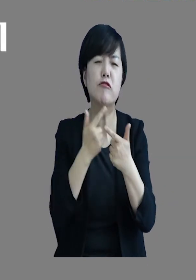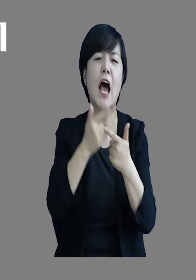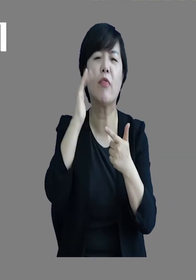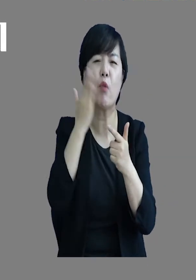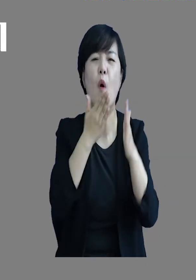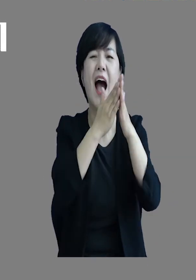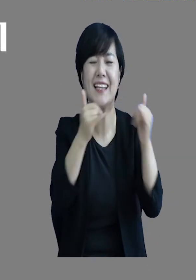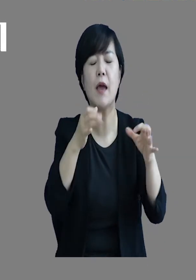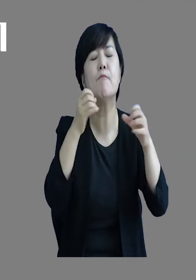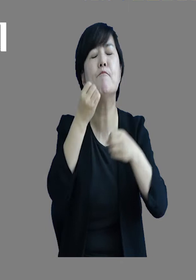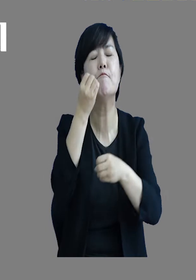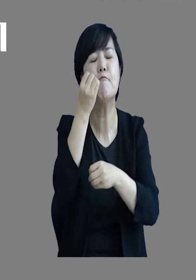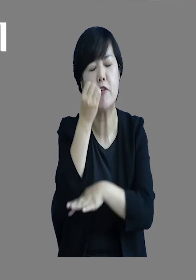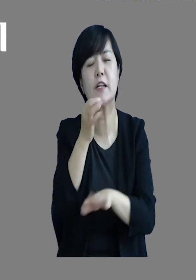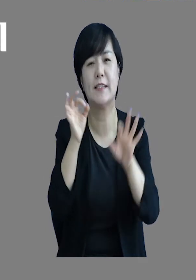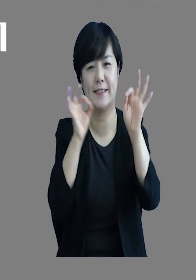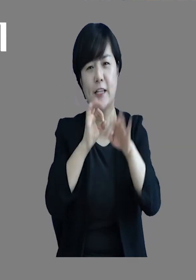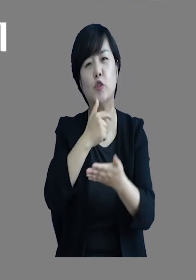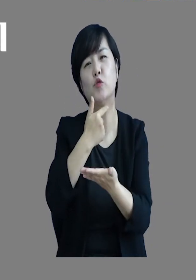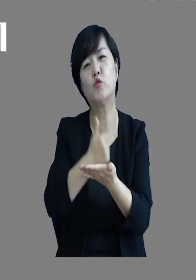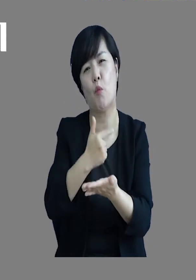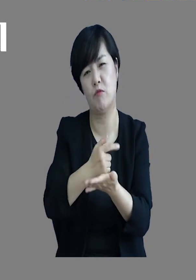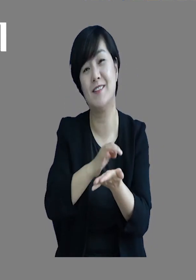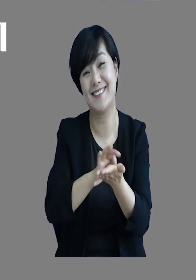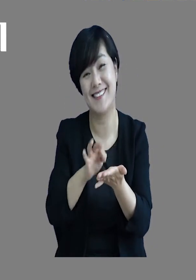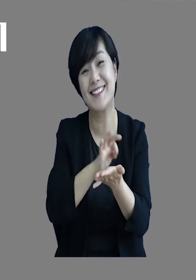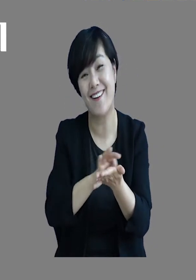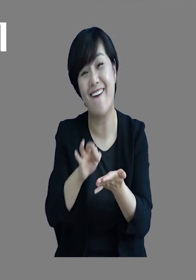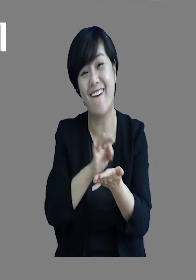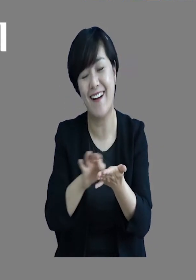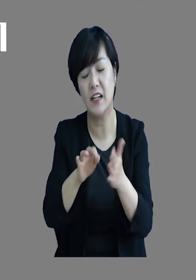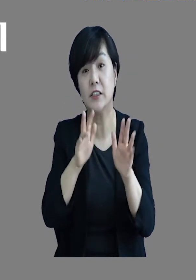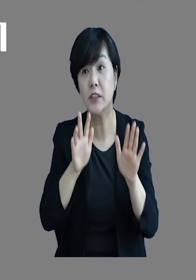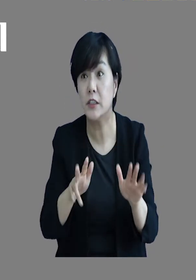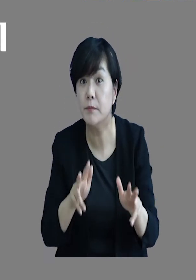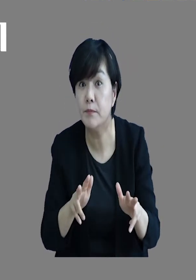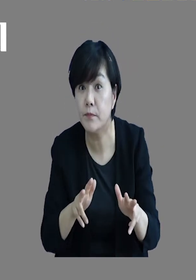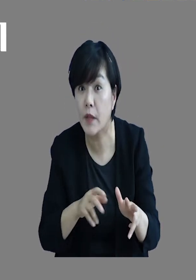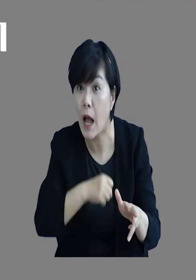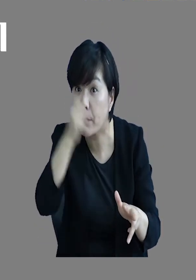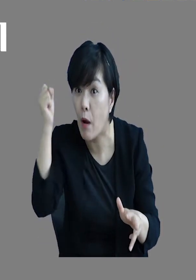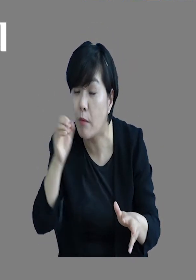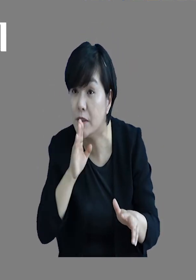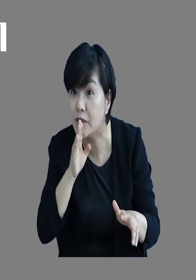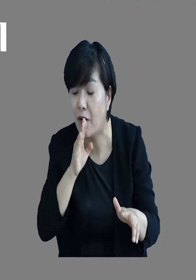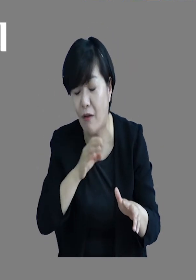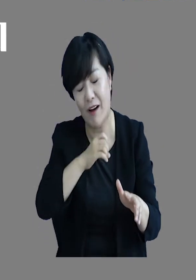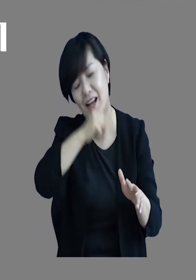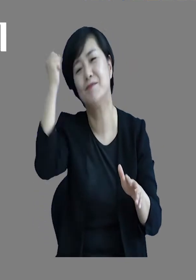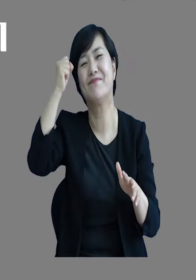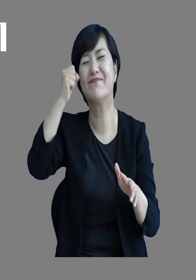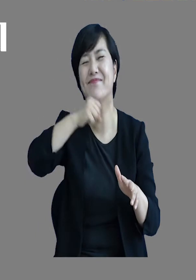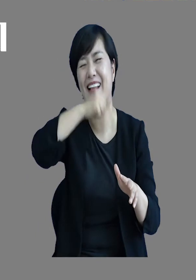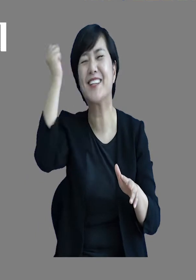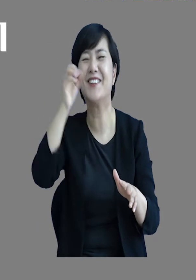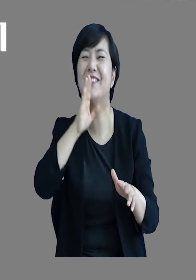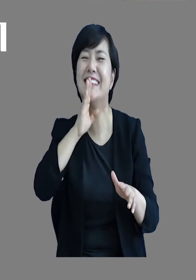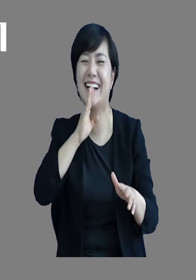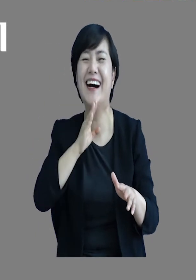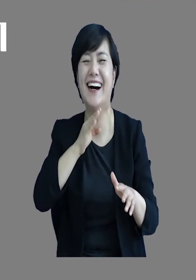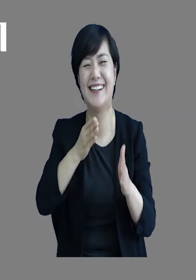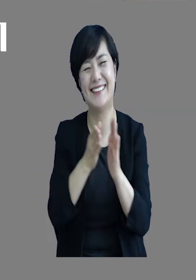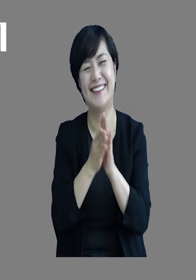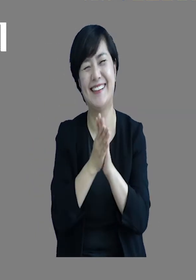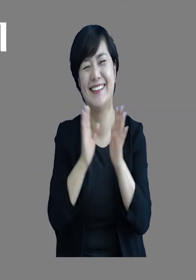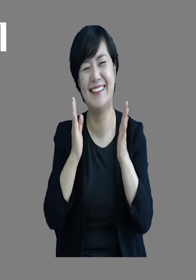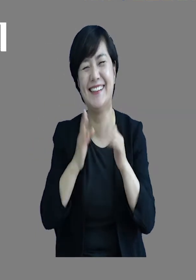농아인의 뿌리를 찾는 그런 논문을 쓰고 지금 이제 통과됐죠. 예, 통과됐습니다. 네.